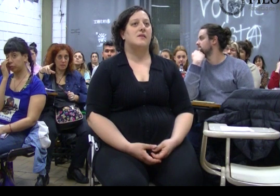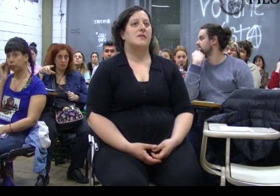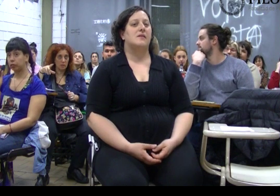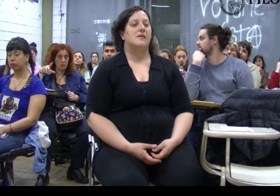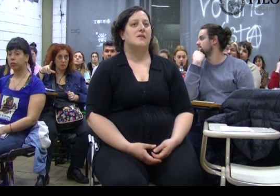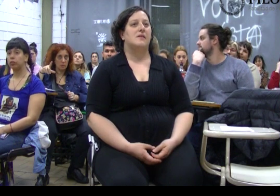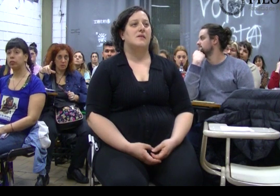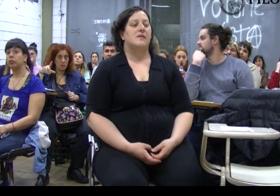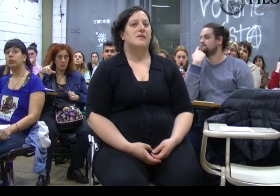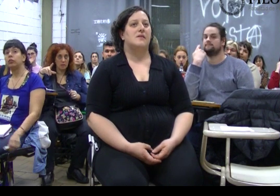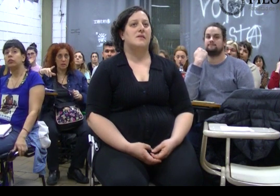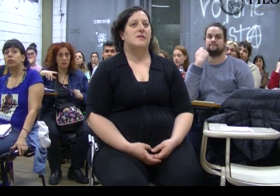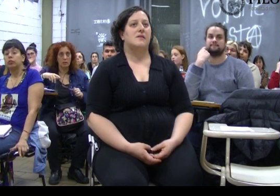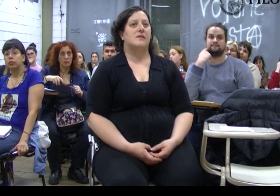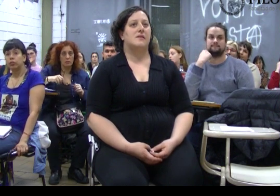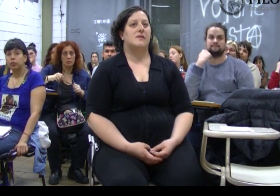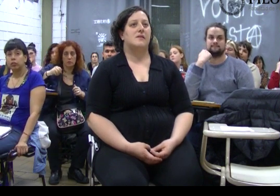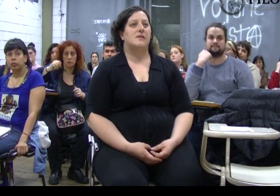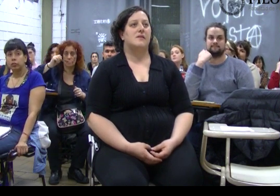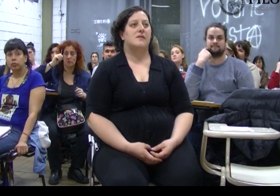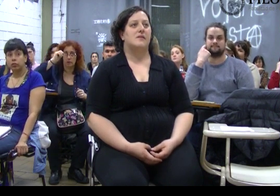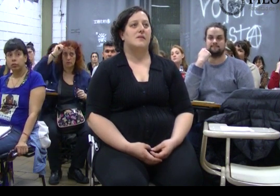describir las imágenes